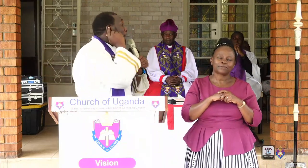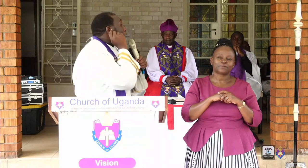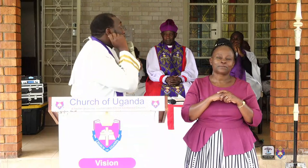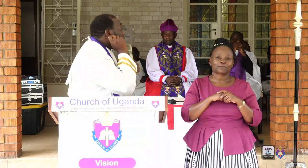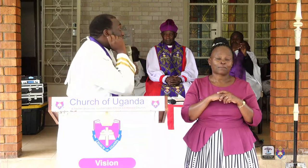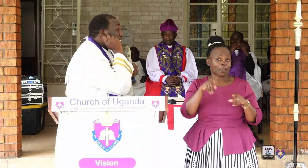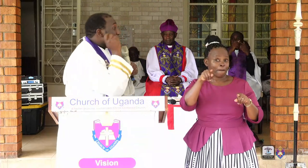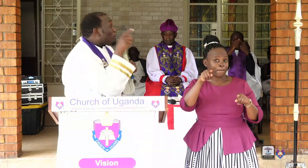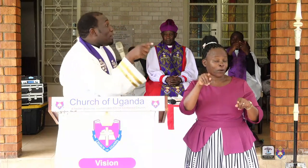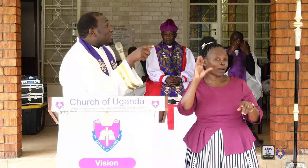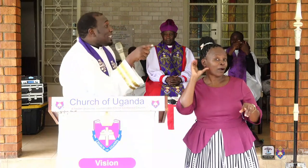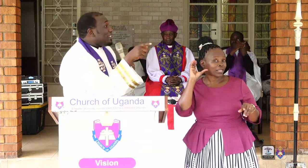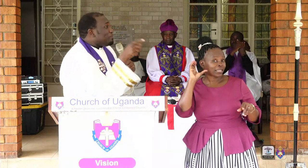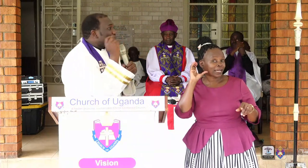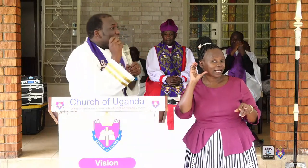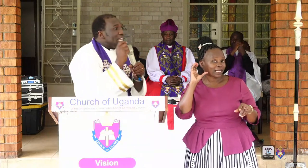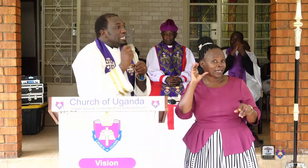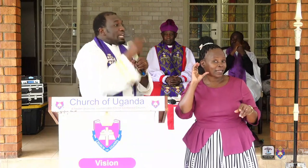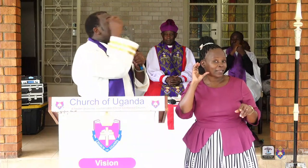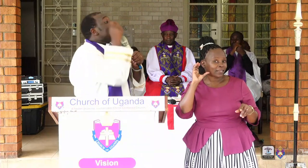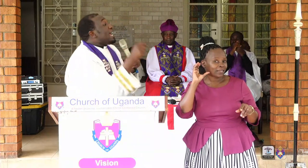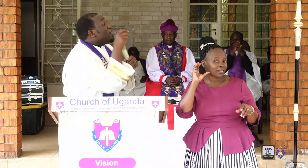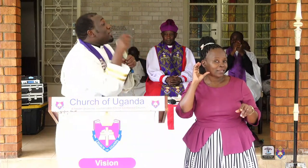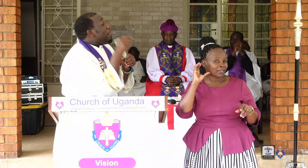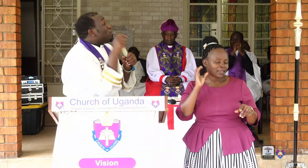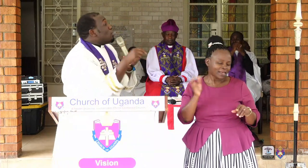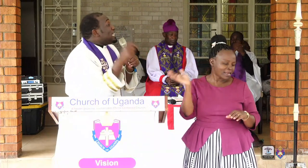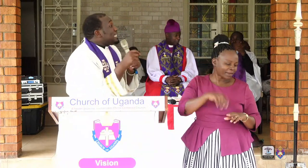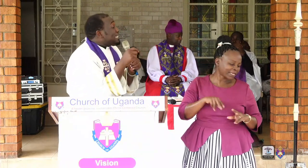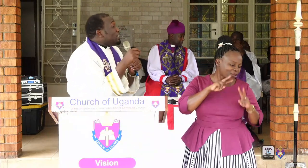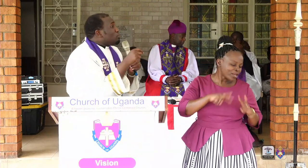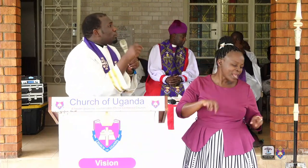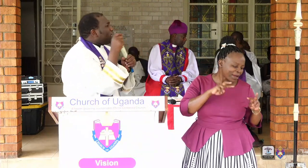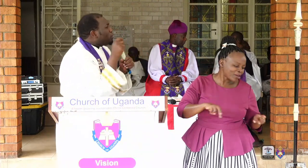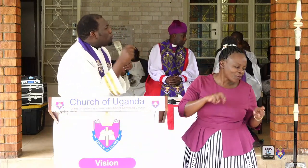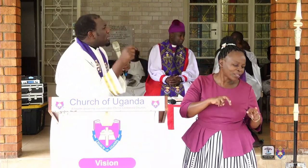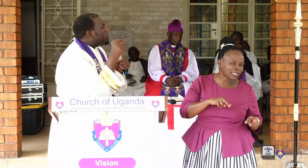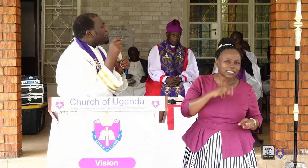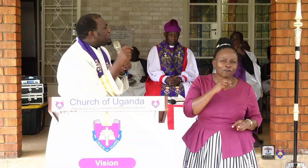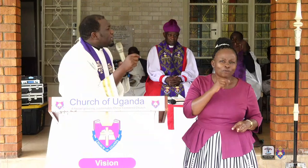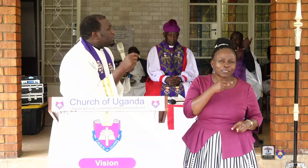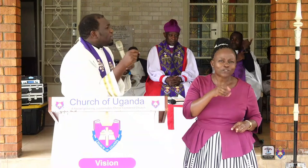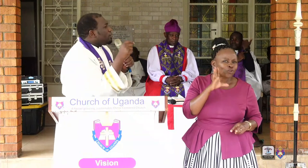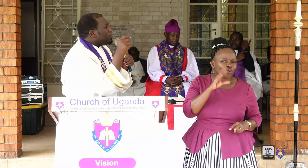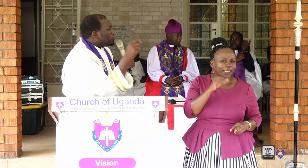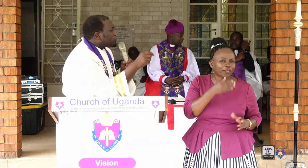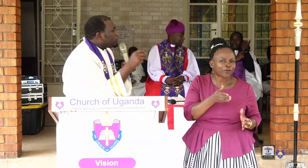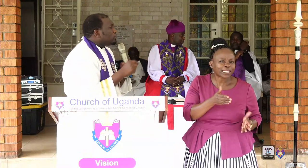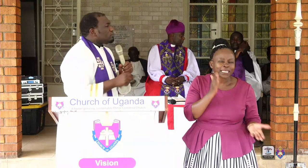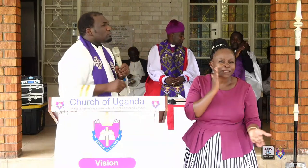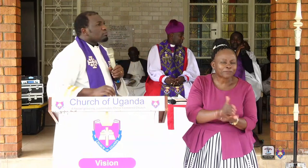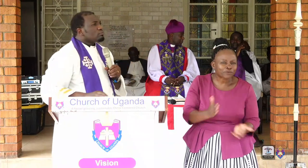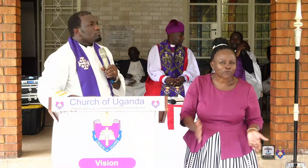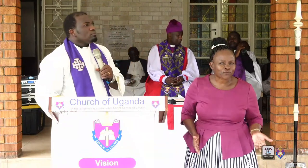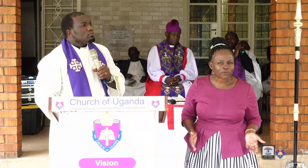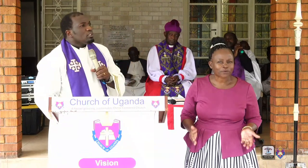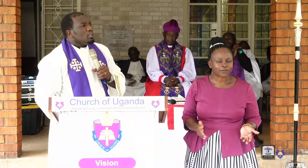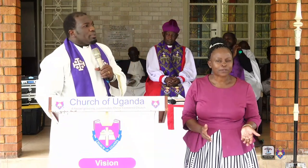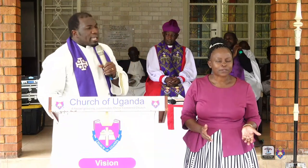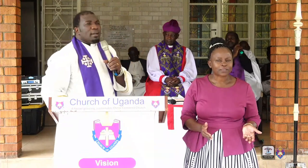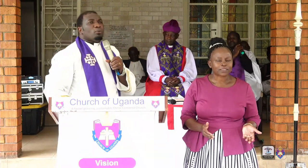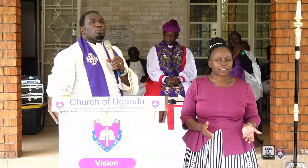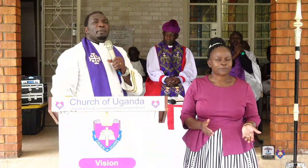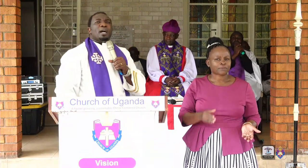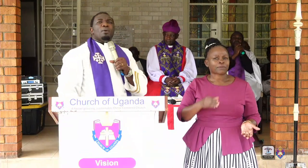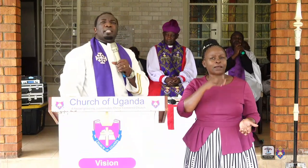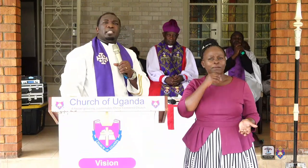bwe bawuliranga ne bakola batya ne baddayo ne banonyereza ndi omusajja ono byayogedde bitufu